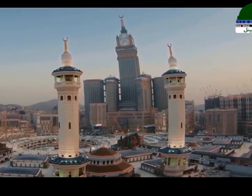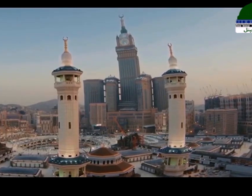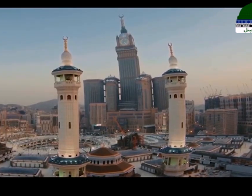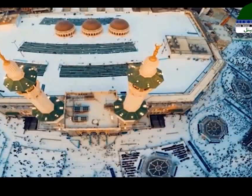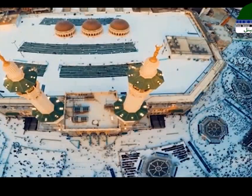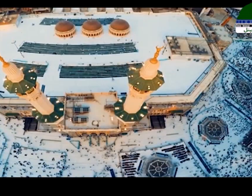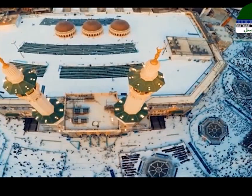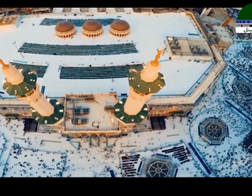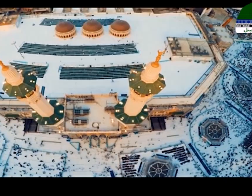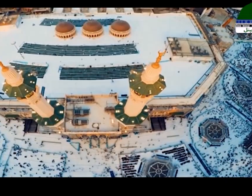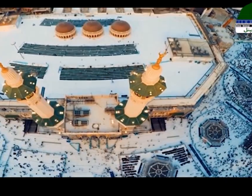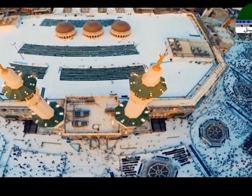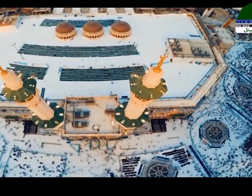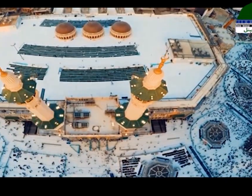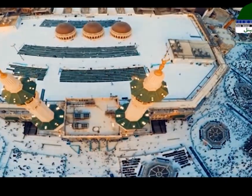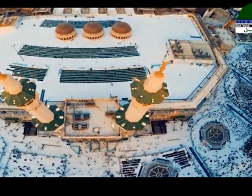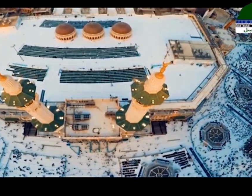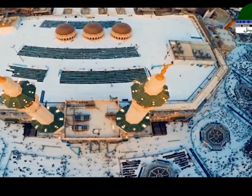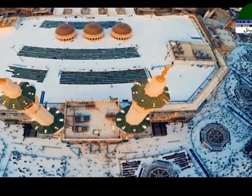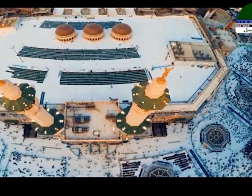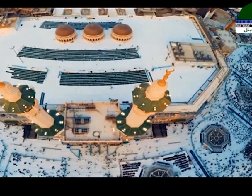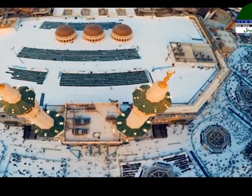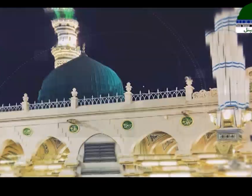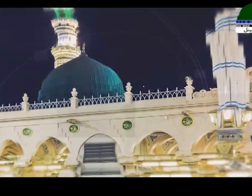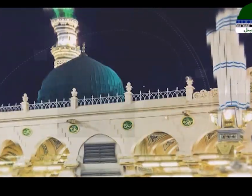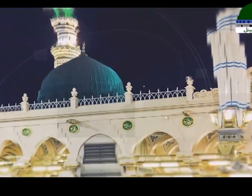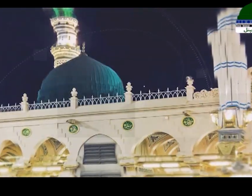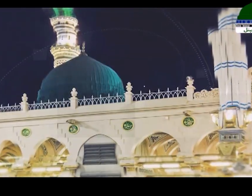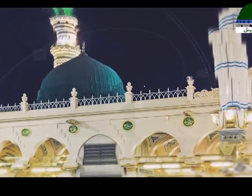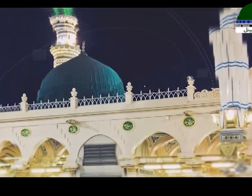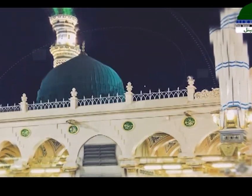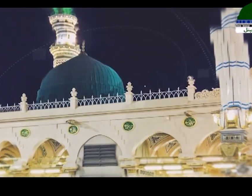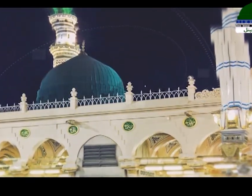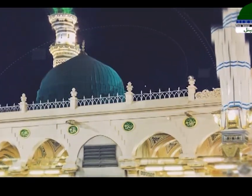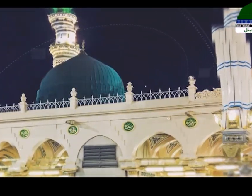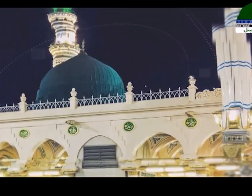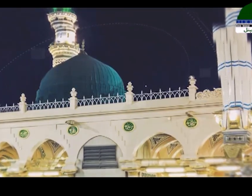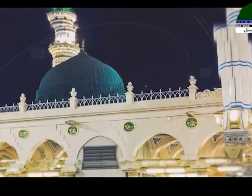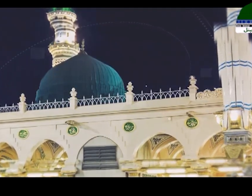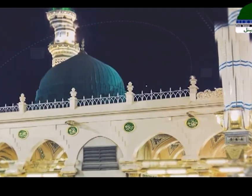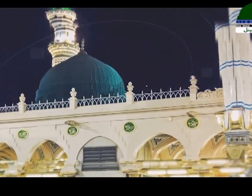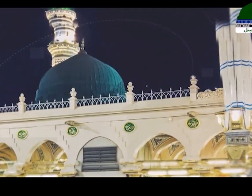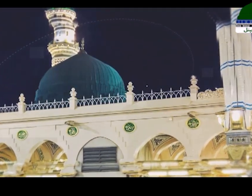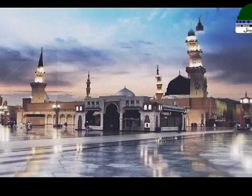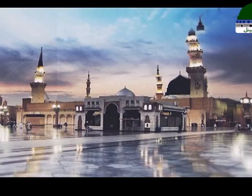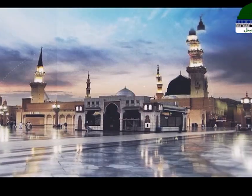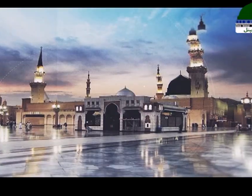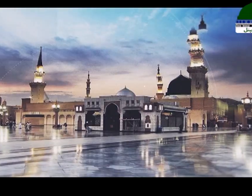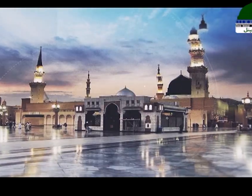الشیطان الرجیم، بسم اللہ الرحمن الرحیم۔ الصلاة والسلام علیک یا رسول اللہ وعلی